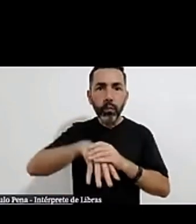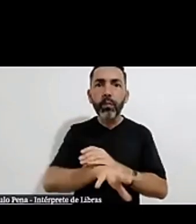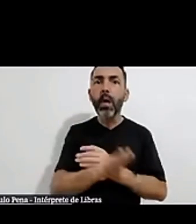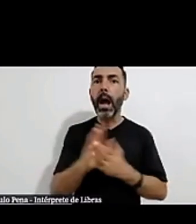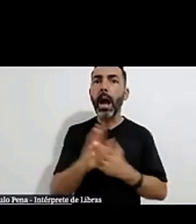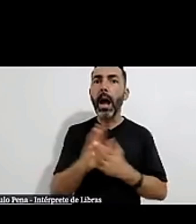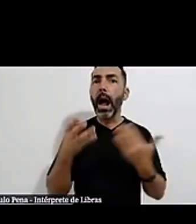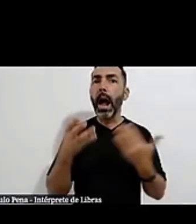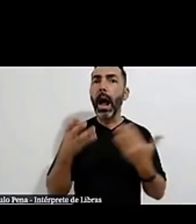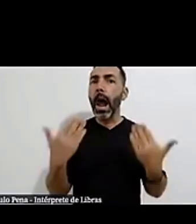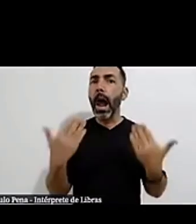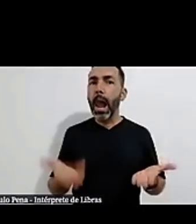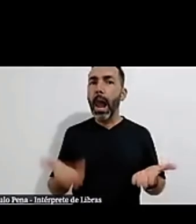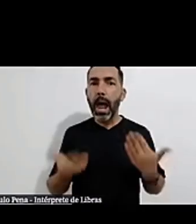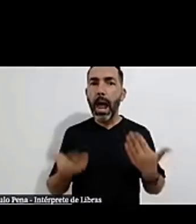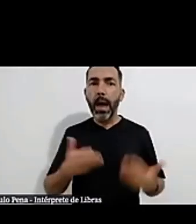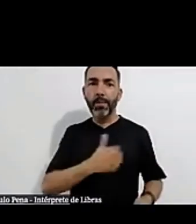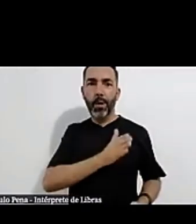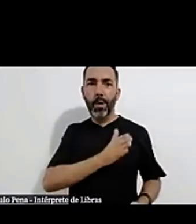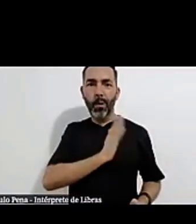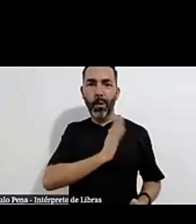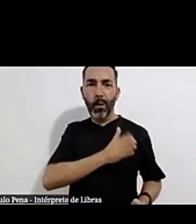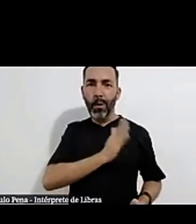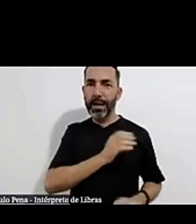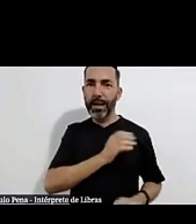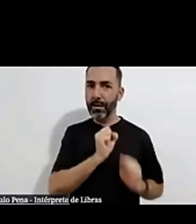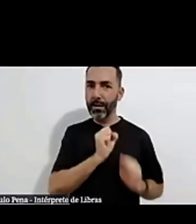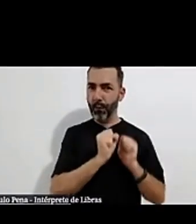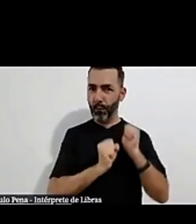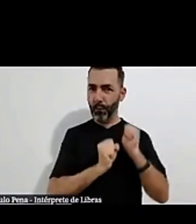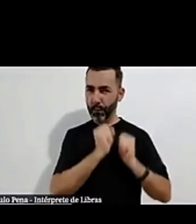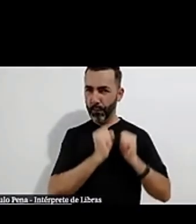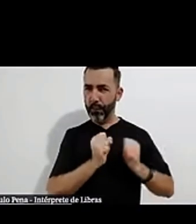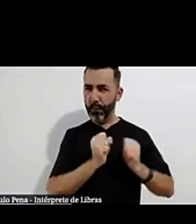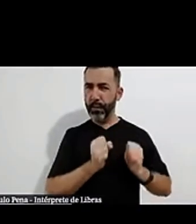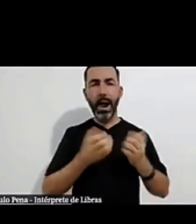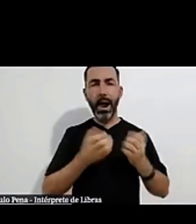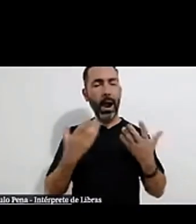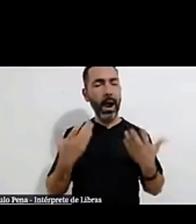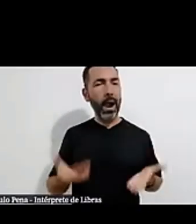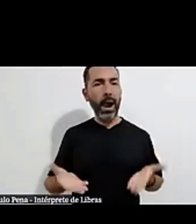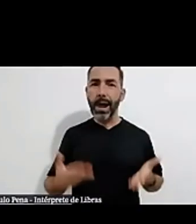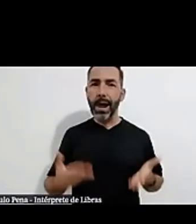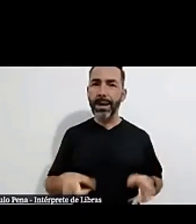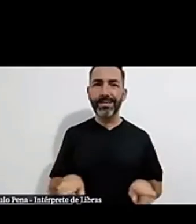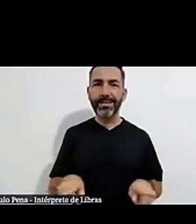ritmo normal. Claro, né? O que é que você acha